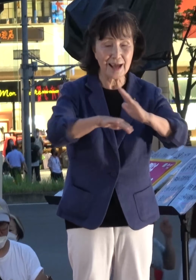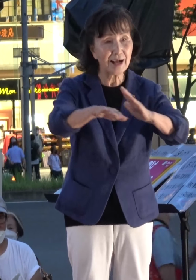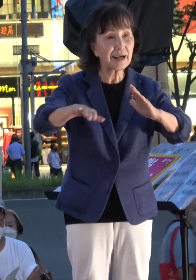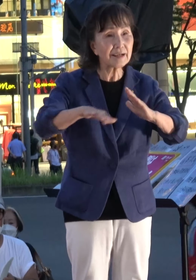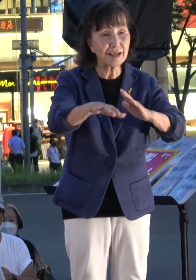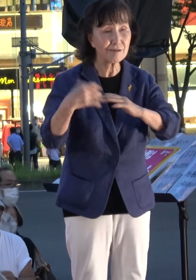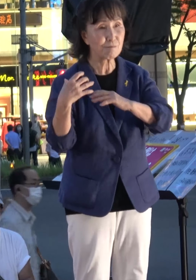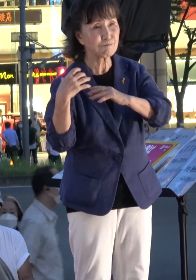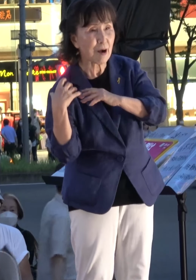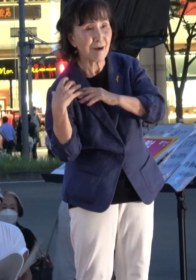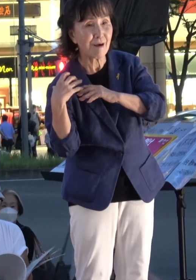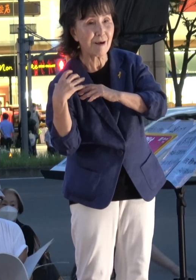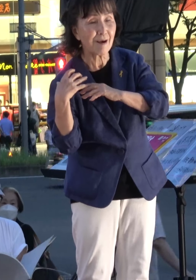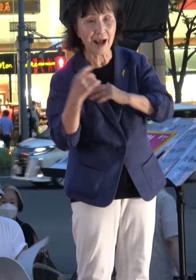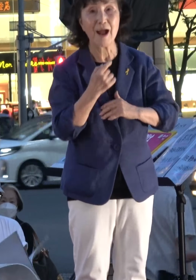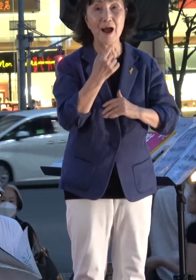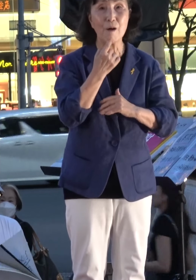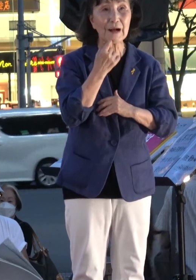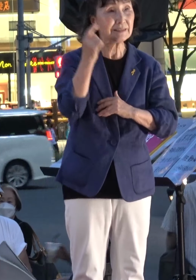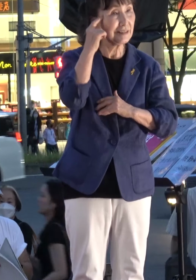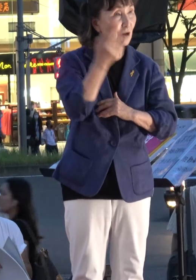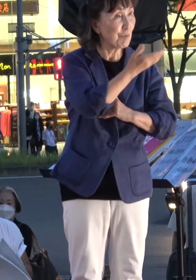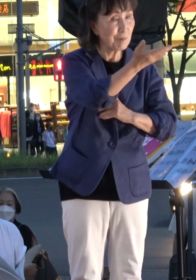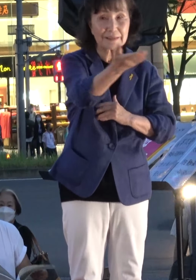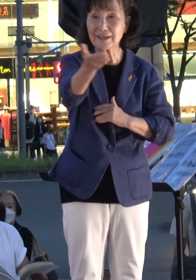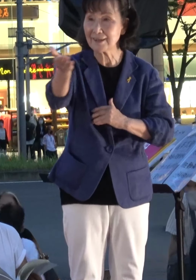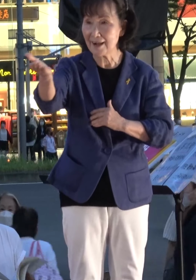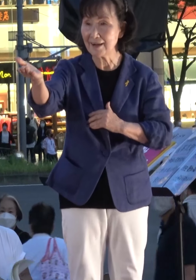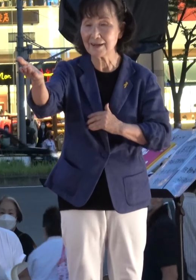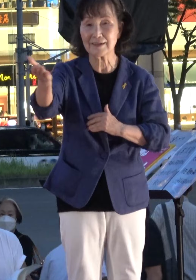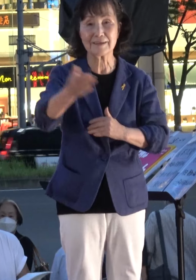りが増えている。おかしいと思いませんか？